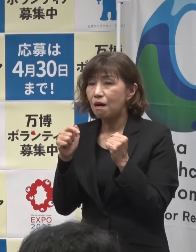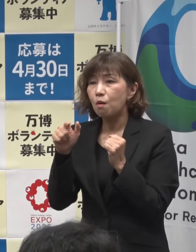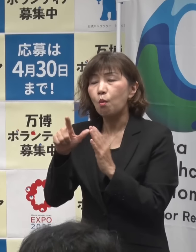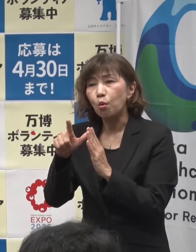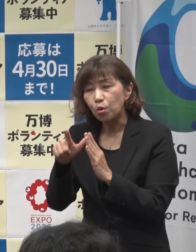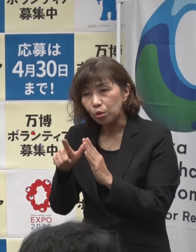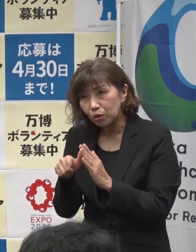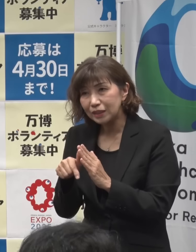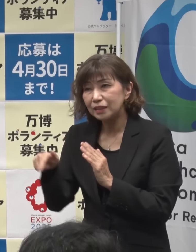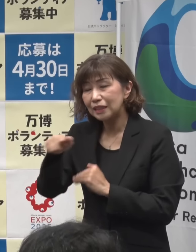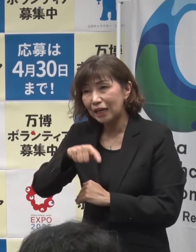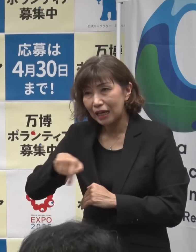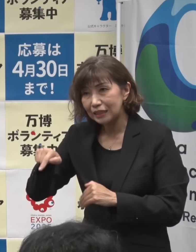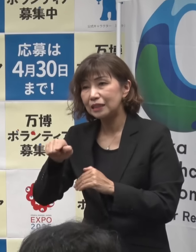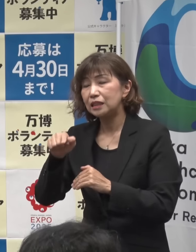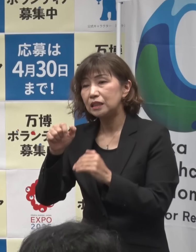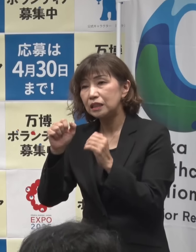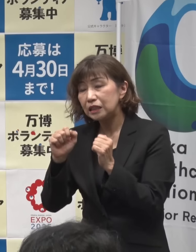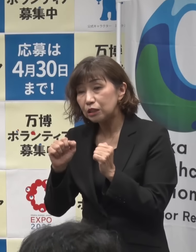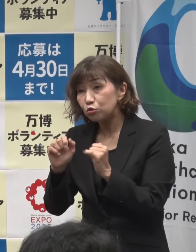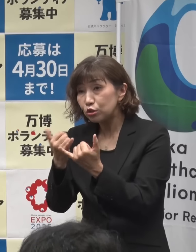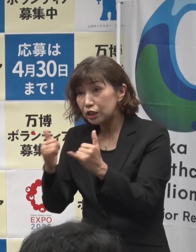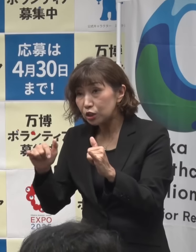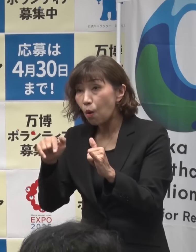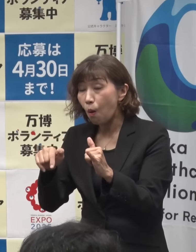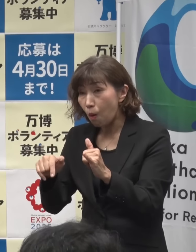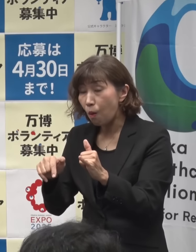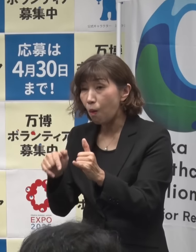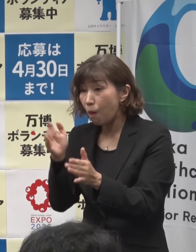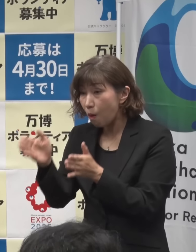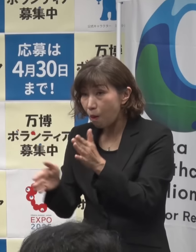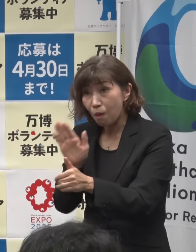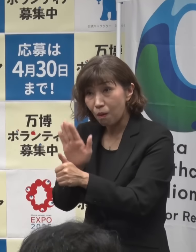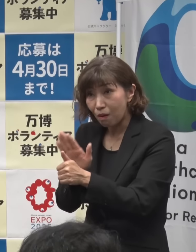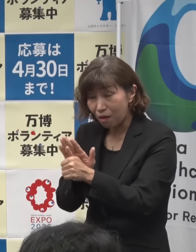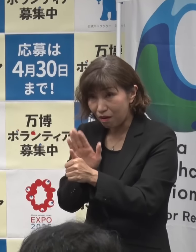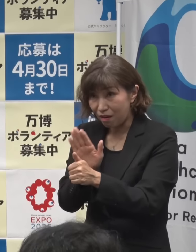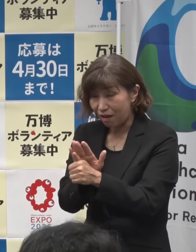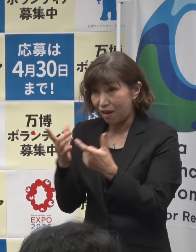ときに中にいらっしゃる方を適切にあのこうあの、